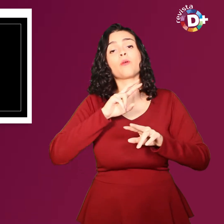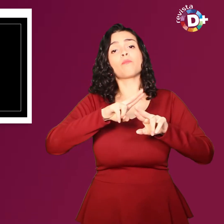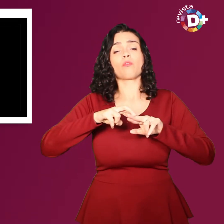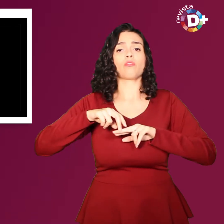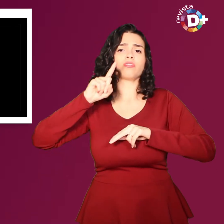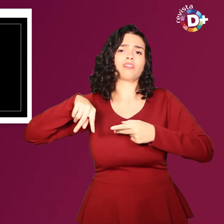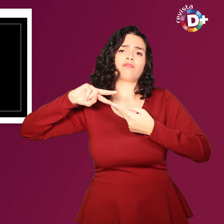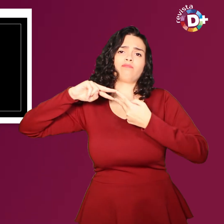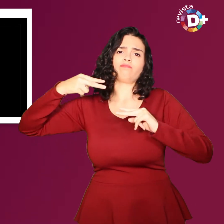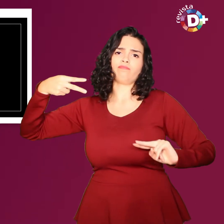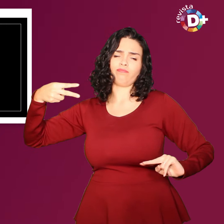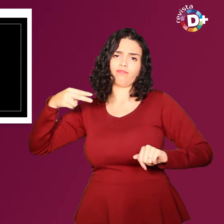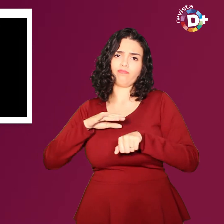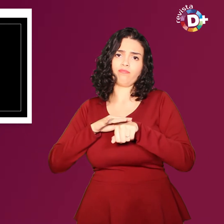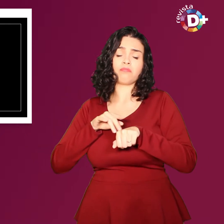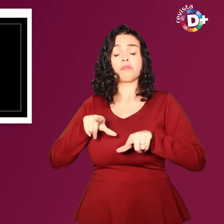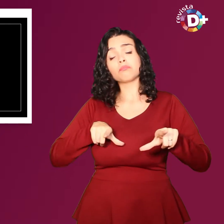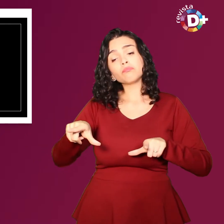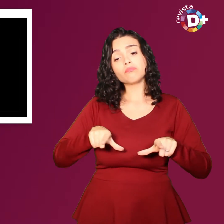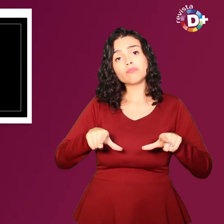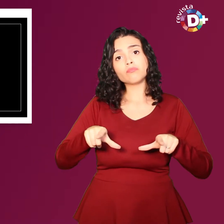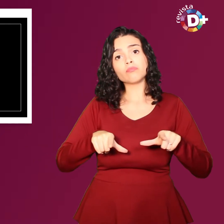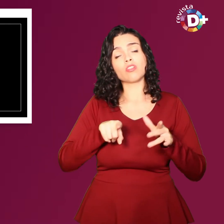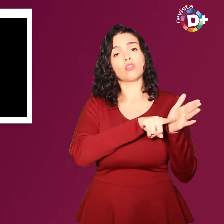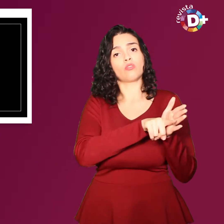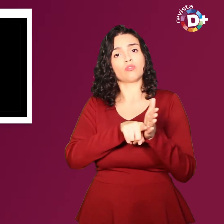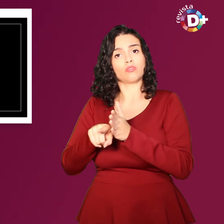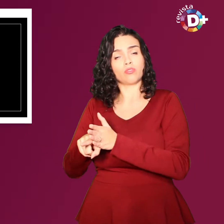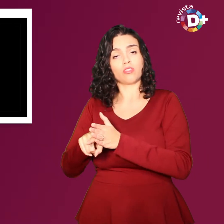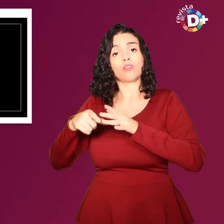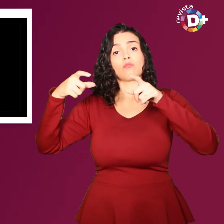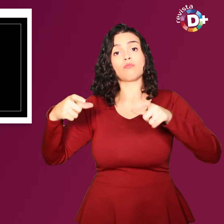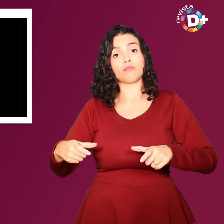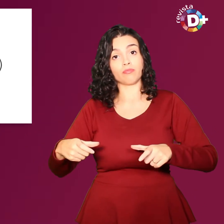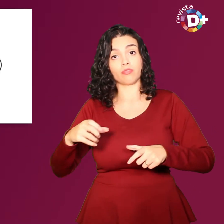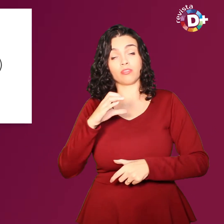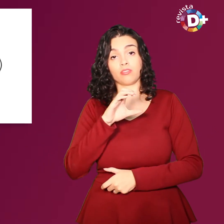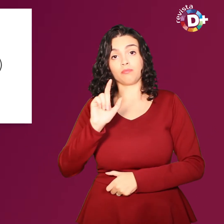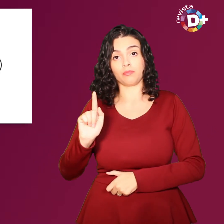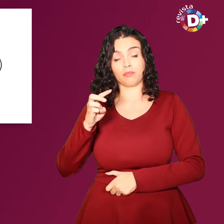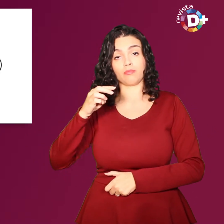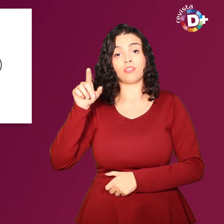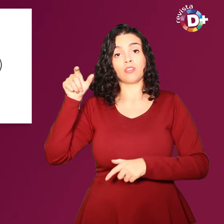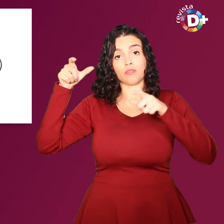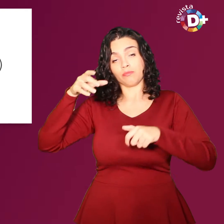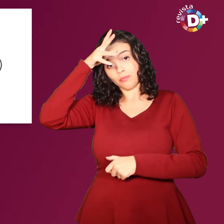pessoas com predisposição genética. Ela estava trabalhando, era auditora interna em Campo Grande, MS.